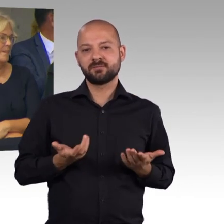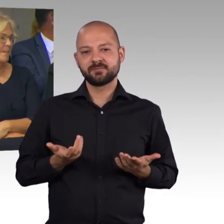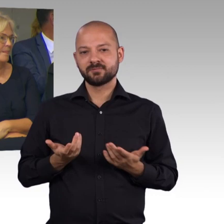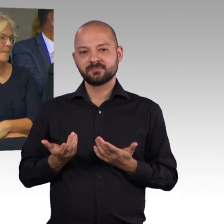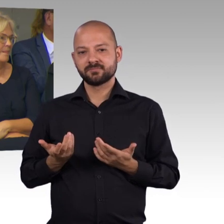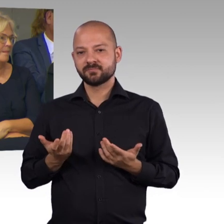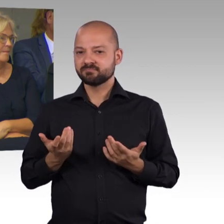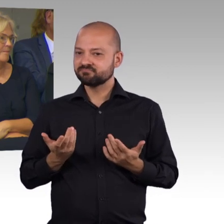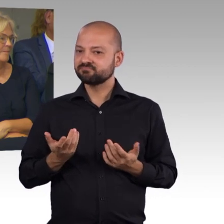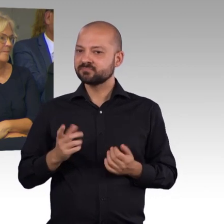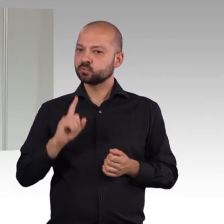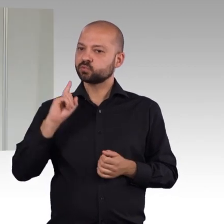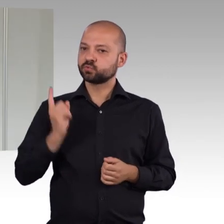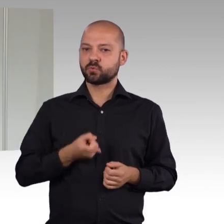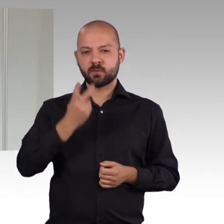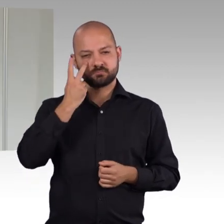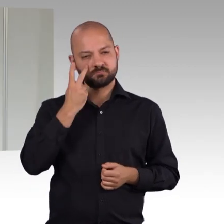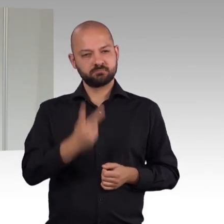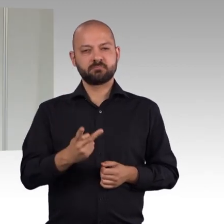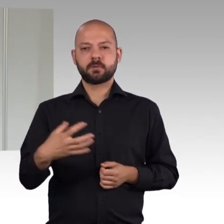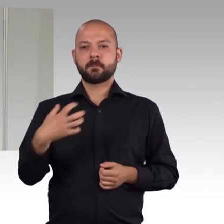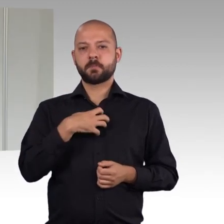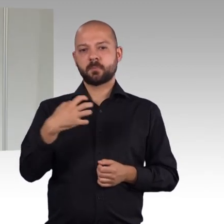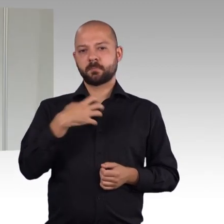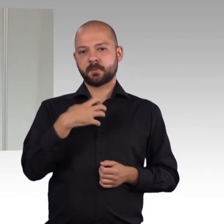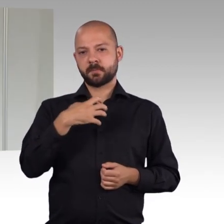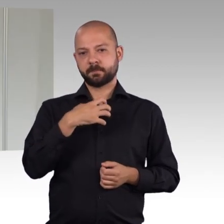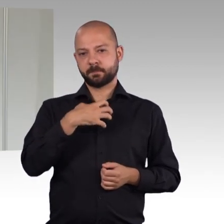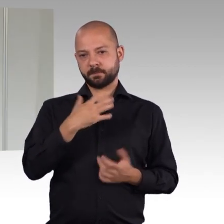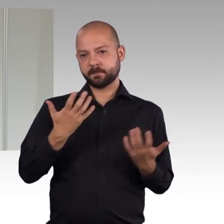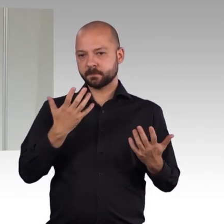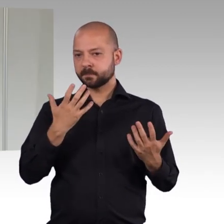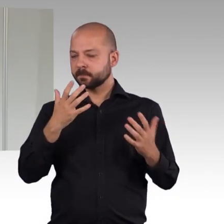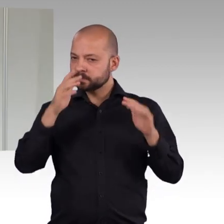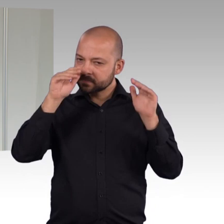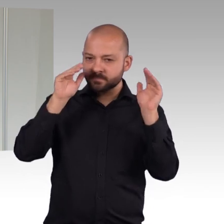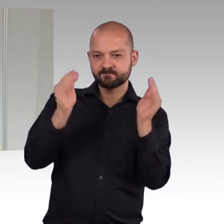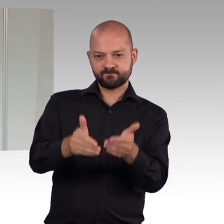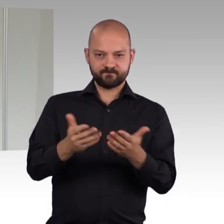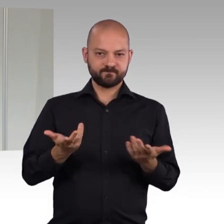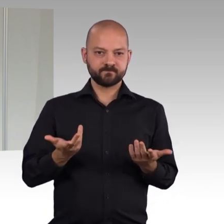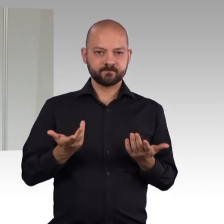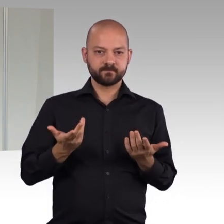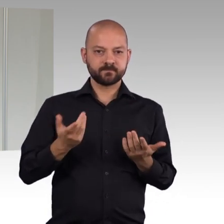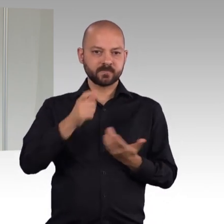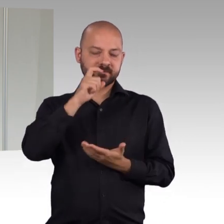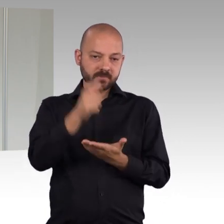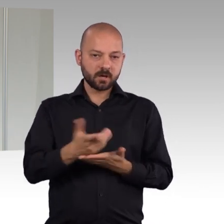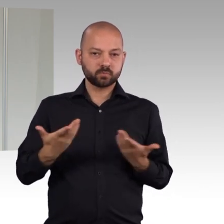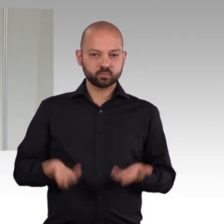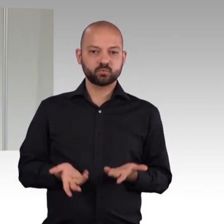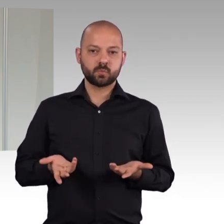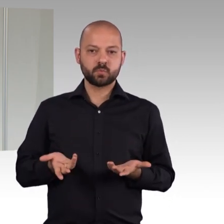Gute. Aber am Wochenende haben Sie sich dann gleich wieder die gefühlt 100. Runde im sinnlosen GroKo-Streit um